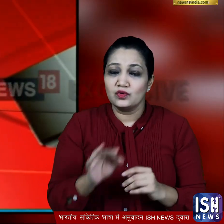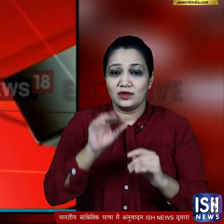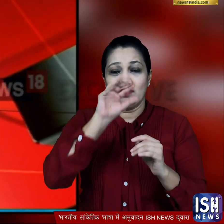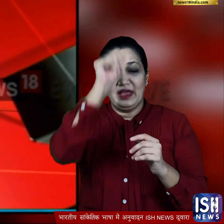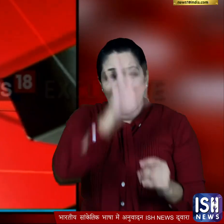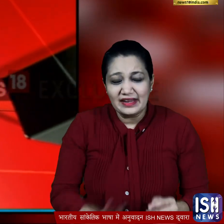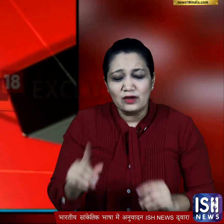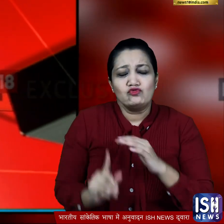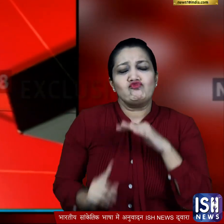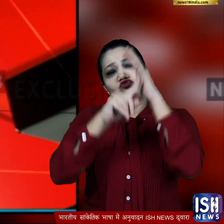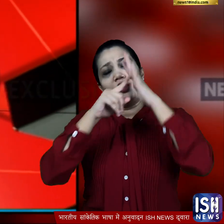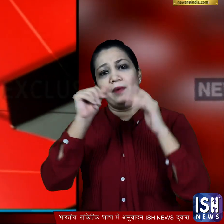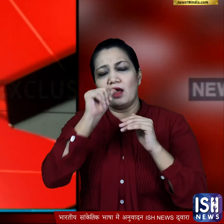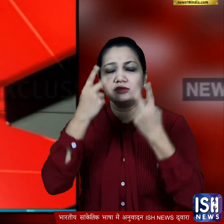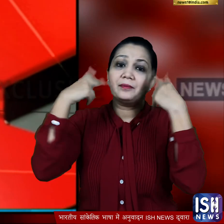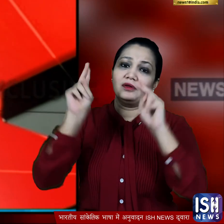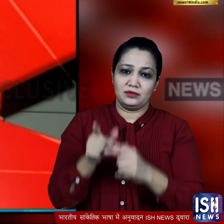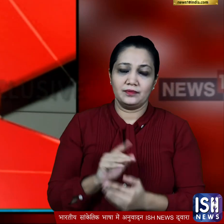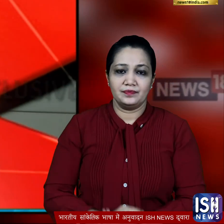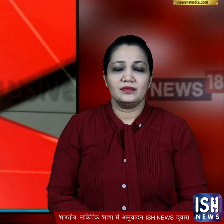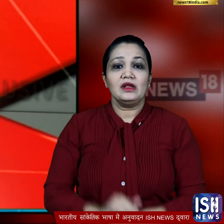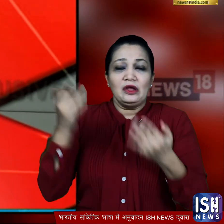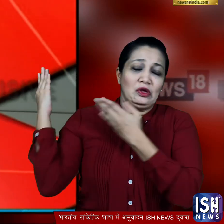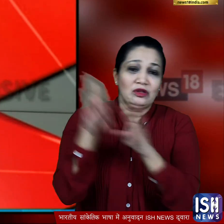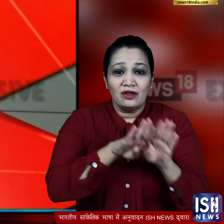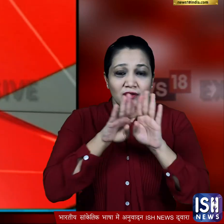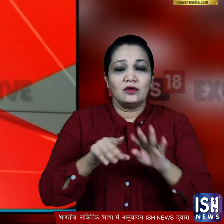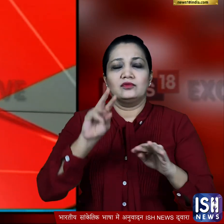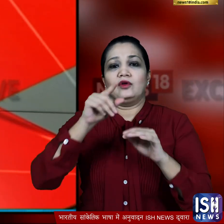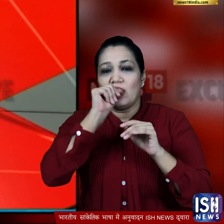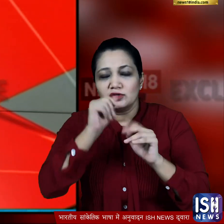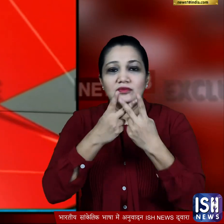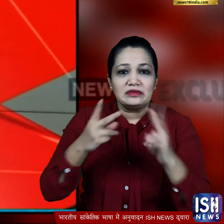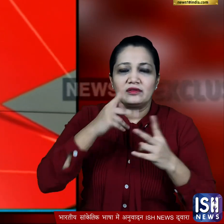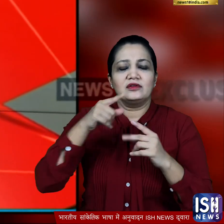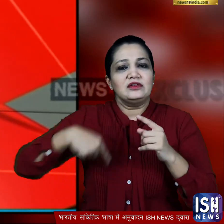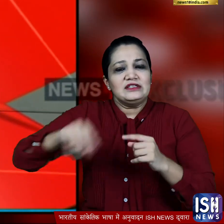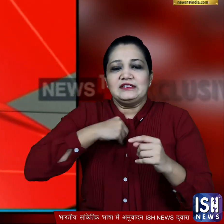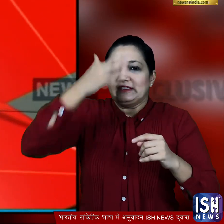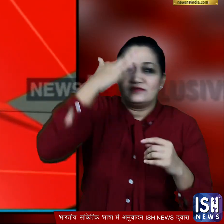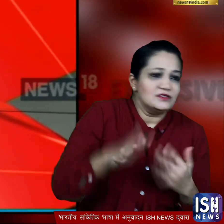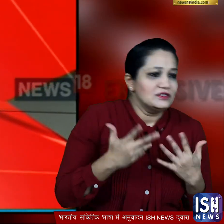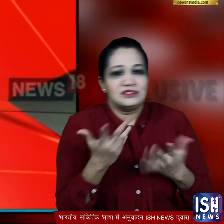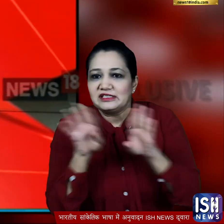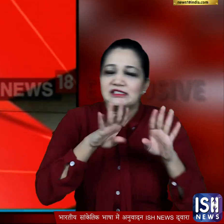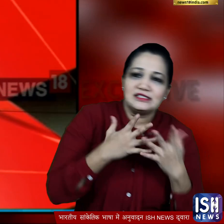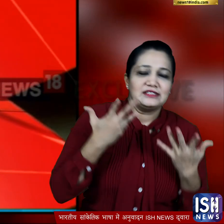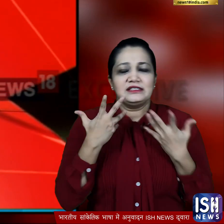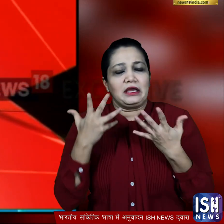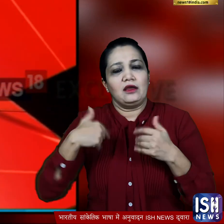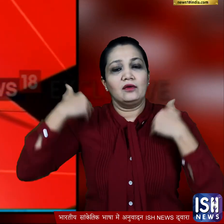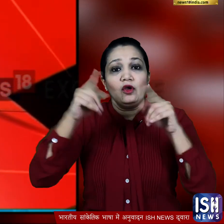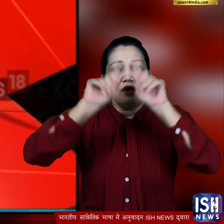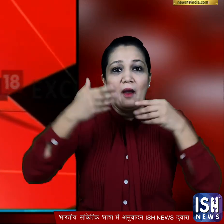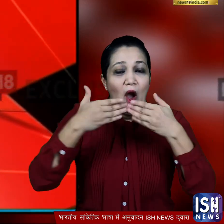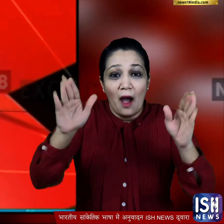देश के उन राज्यों में है जहां शराब की सबसे ज्यादा खपत होती है और वहां लॉकडाउन की वजह से शराब के शौकीन ही सबसे ज्यादा परेशान थे, जिन्होंने